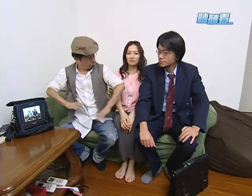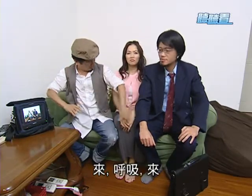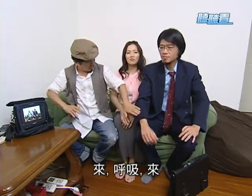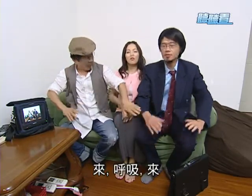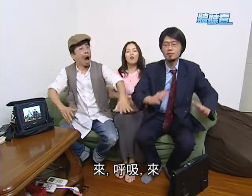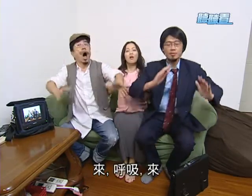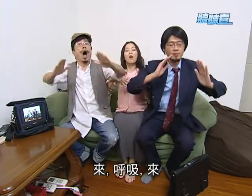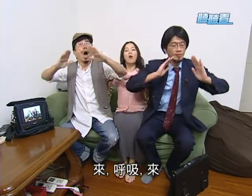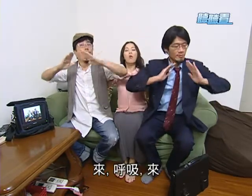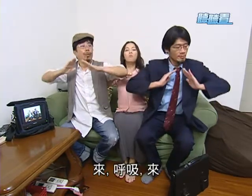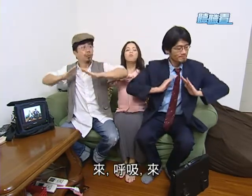吸，来，